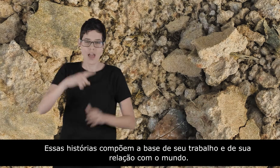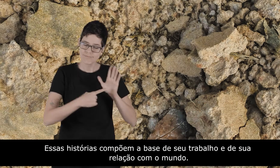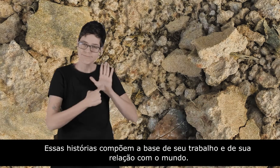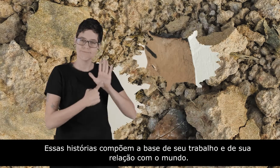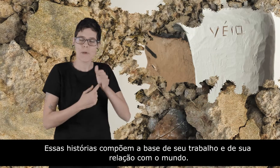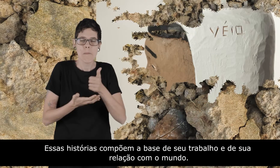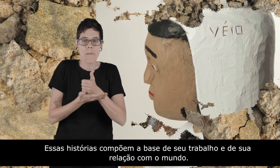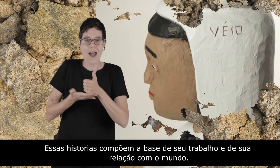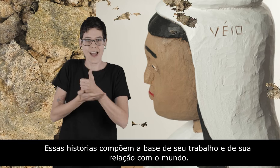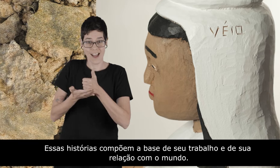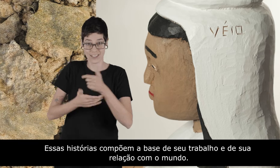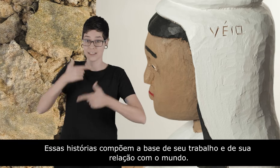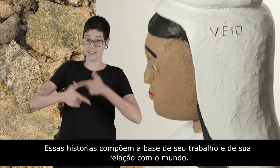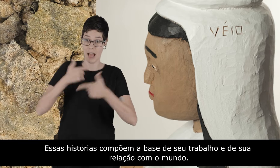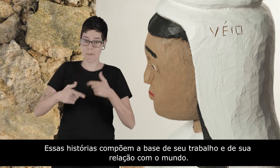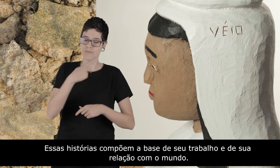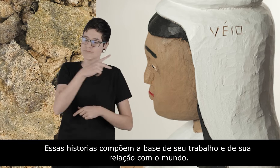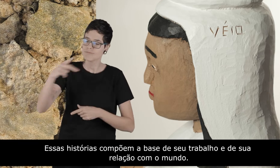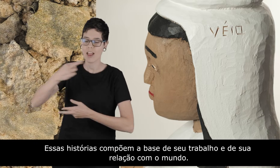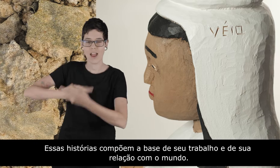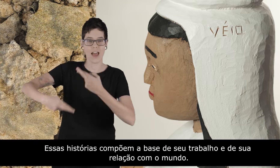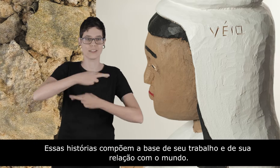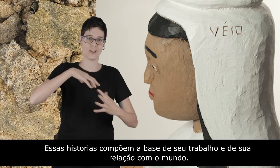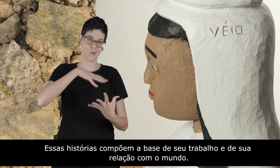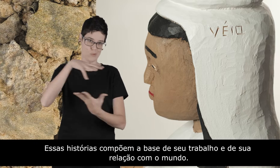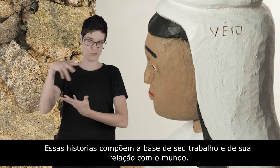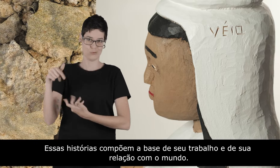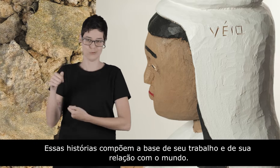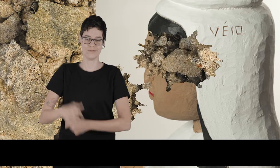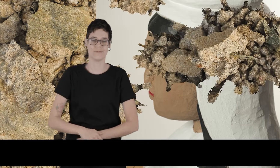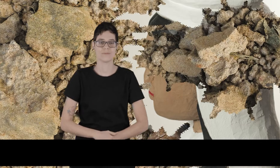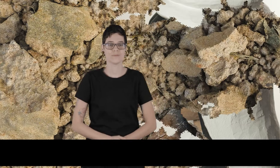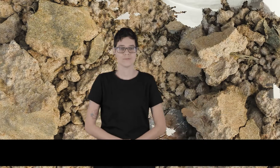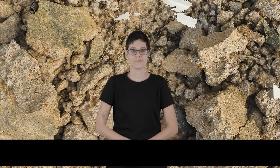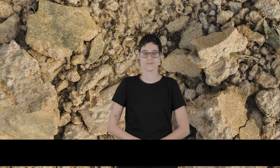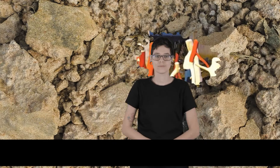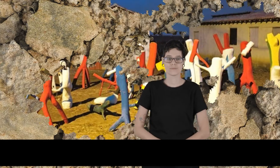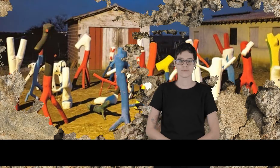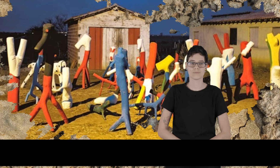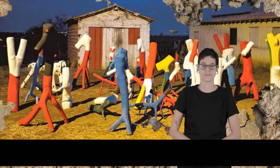Essas histórias compõem a base do seu trabalho e de sua relação com o mundo.